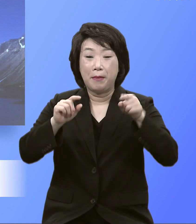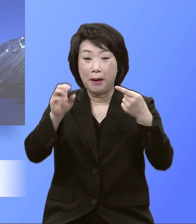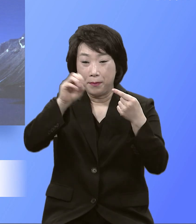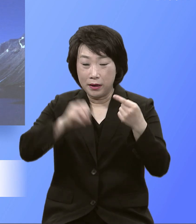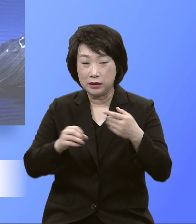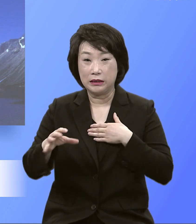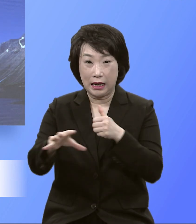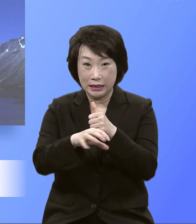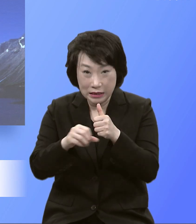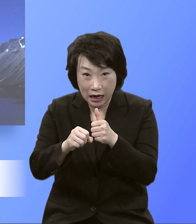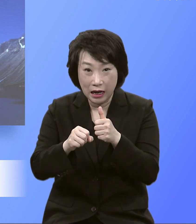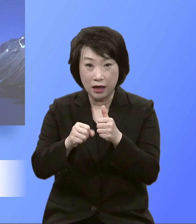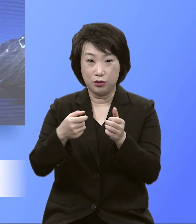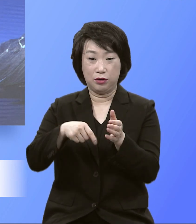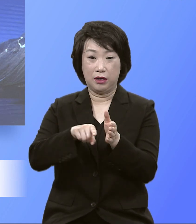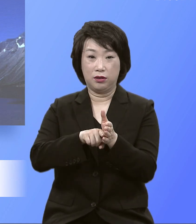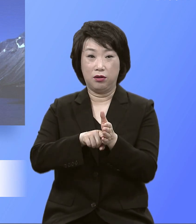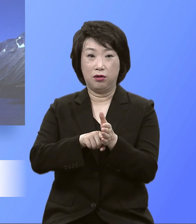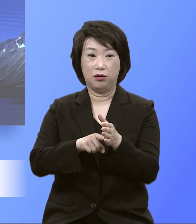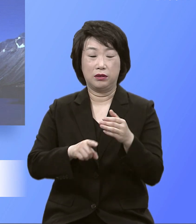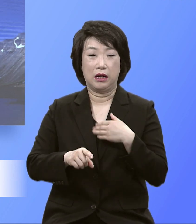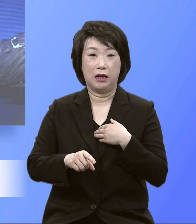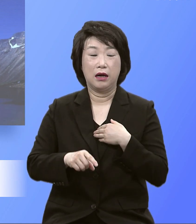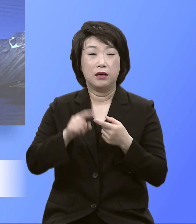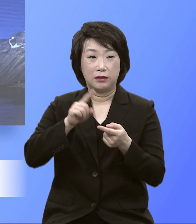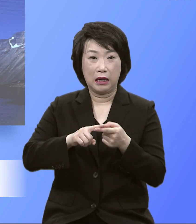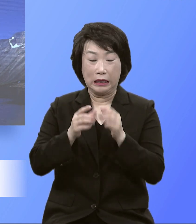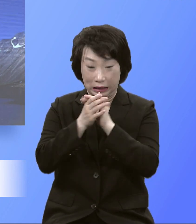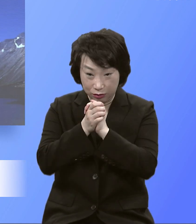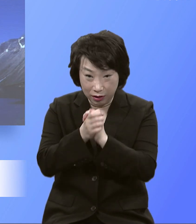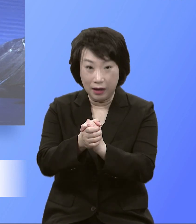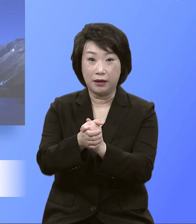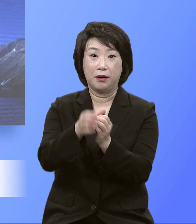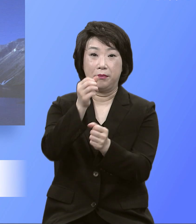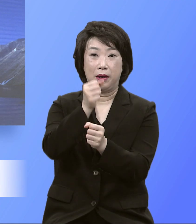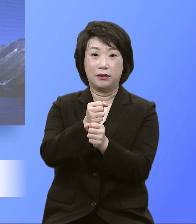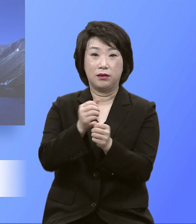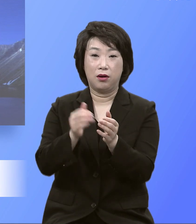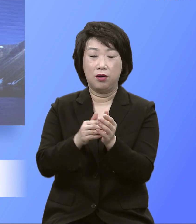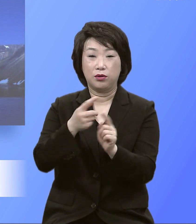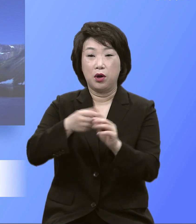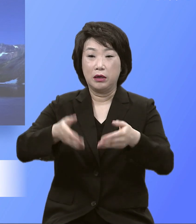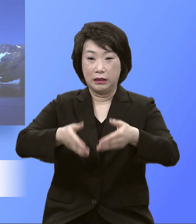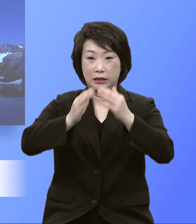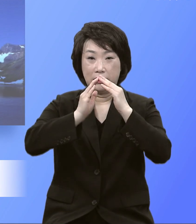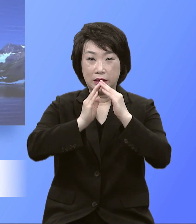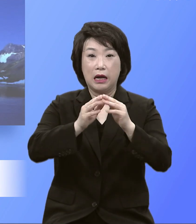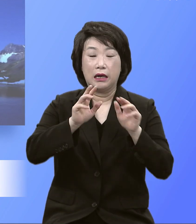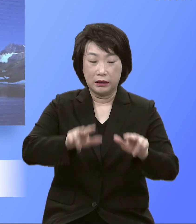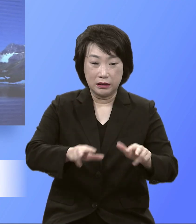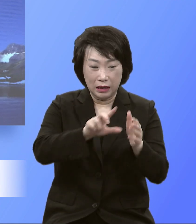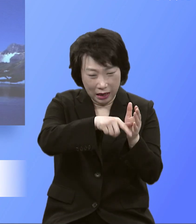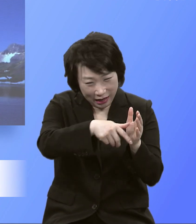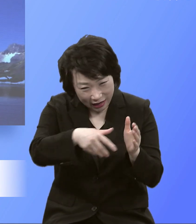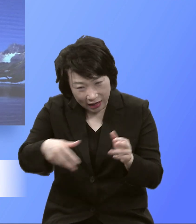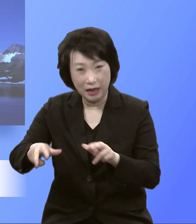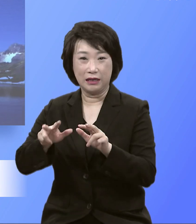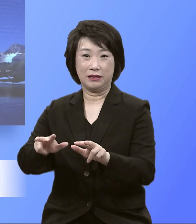100% 장악받도록 그렇게 만들어서 교회를 시작해서 오늘까지